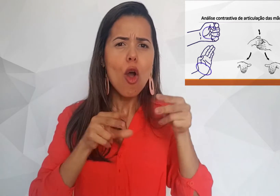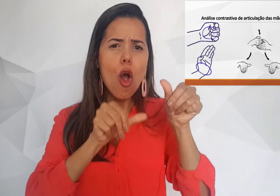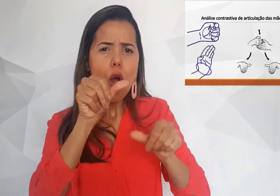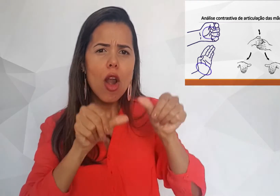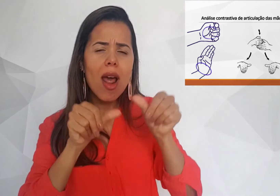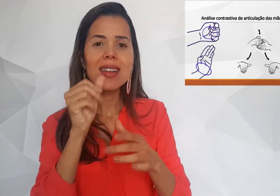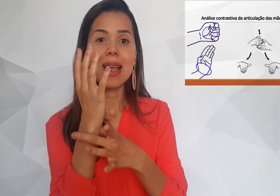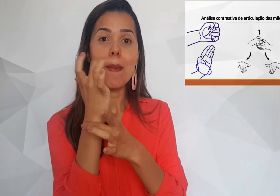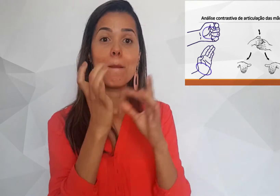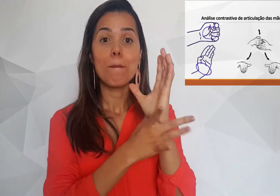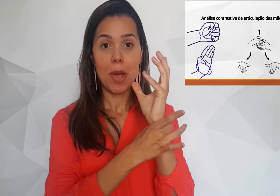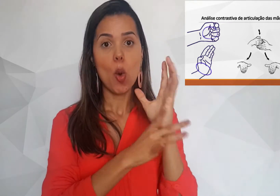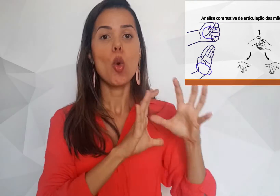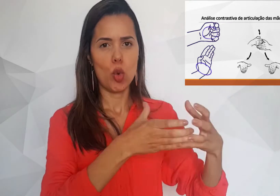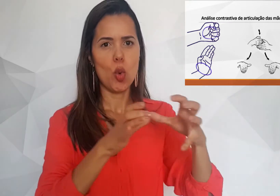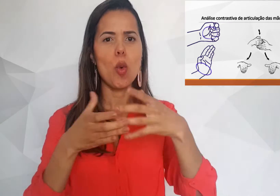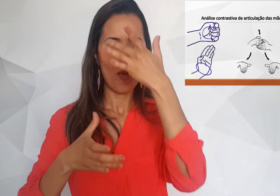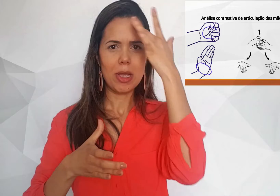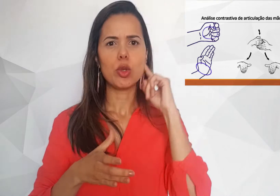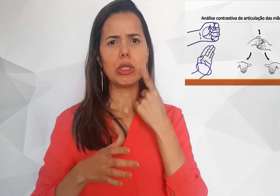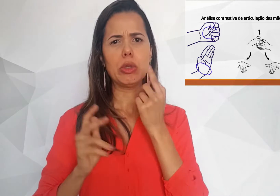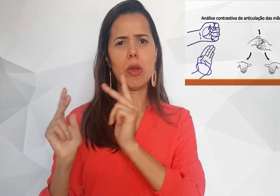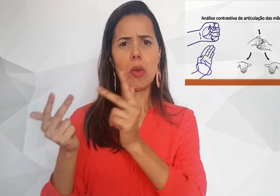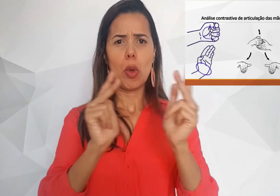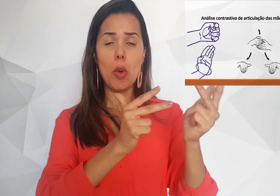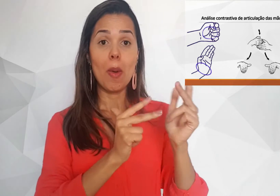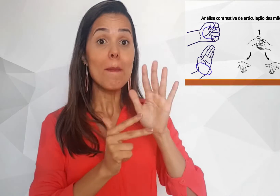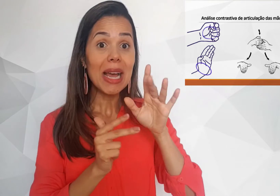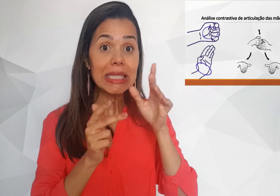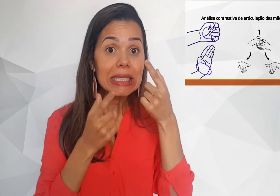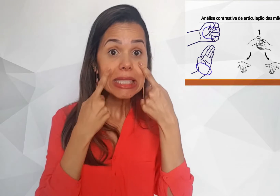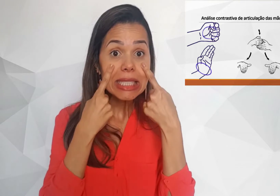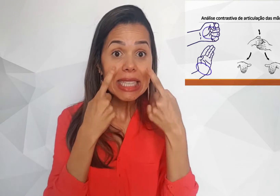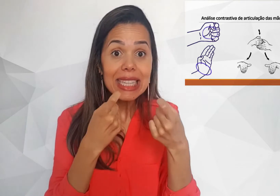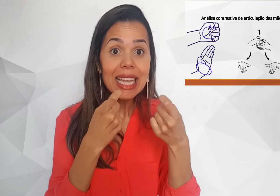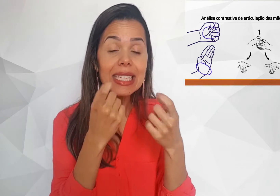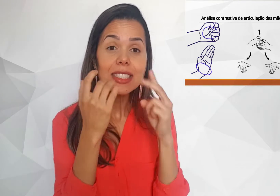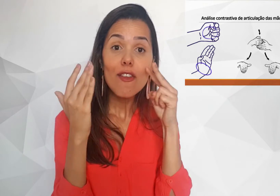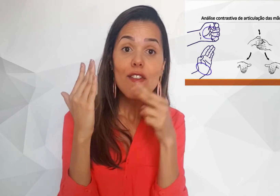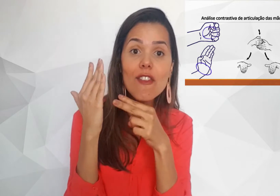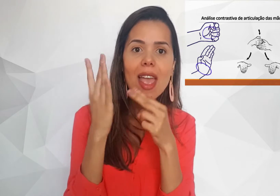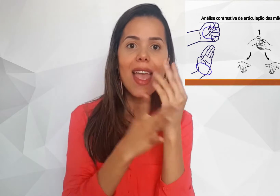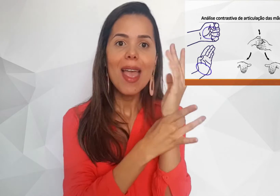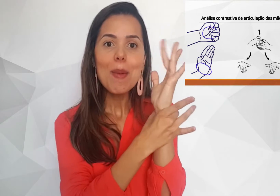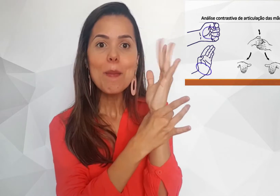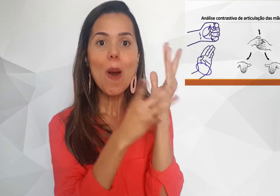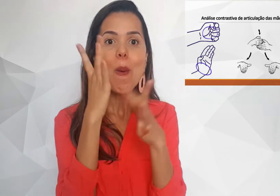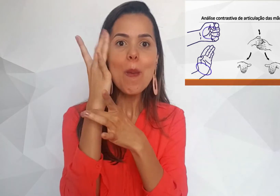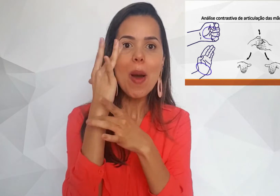da observação de grupos, mas com um enfoque nas mãos. Então, a análise que se faz inicialmente é